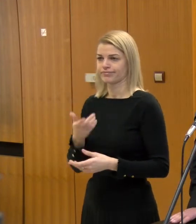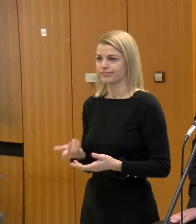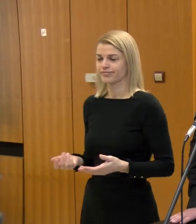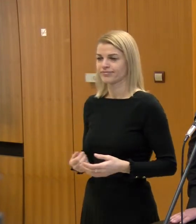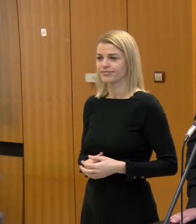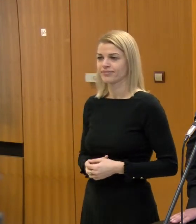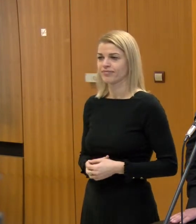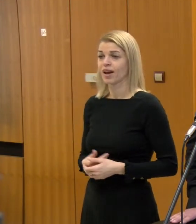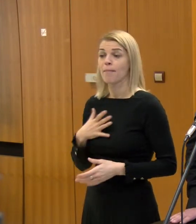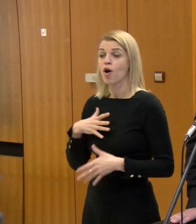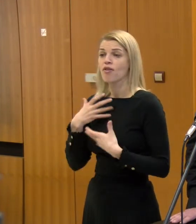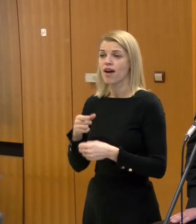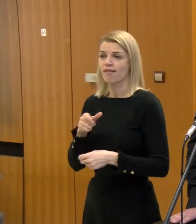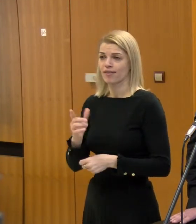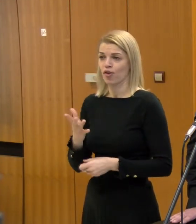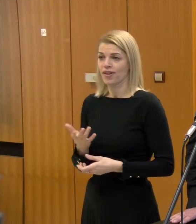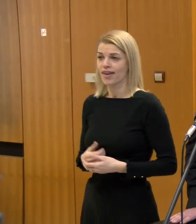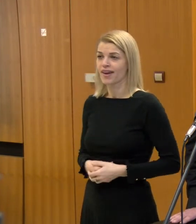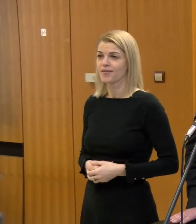Nie je to môj návrh.